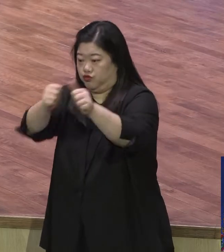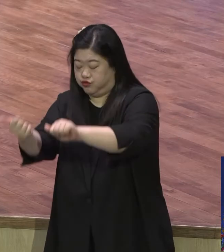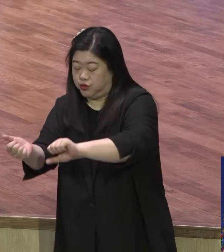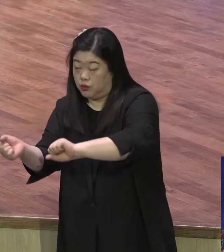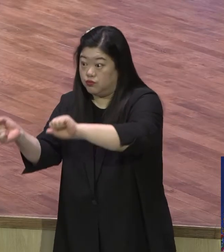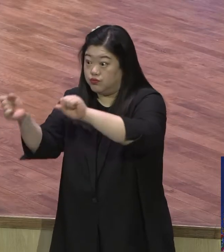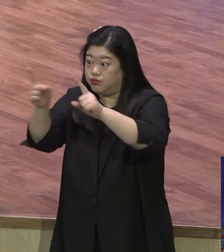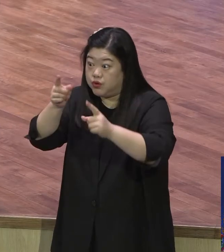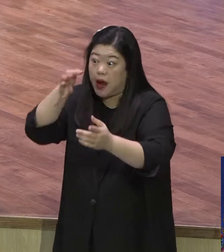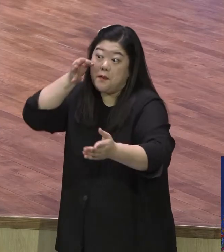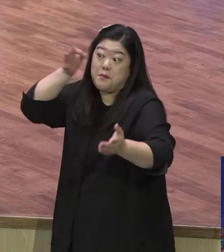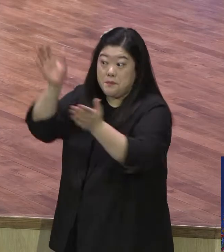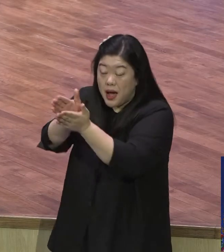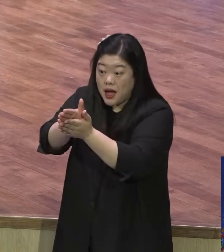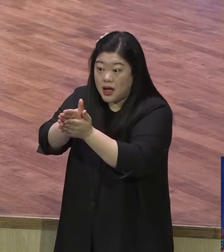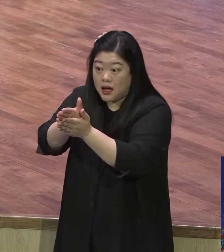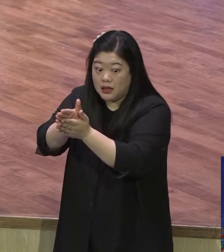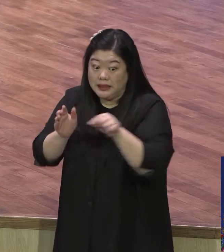본 사람